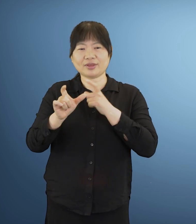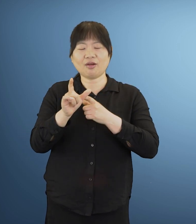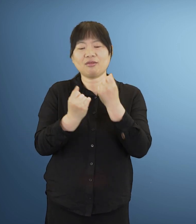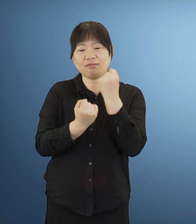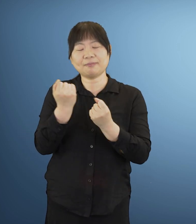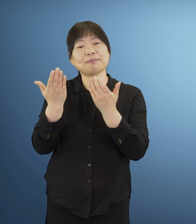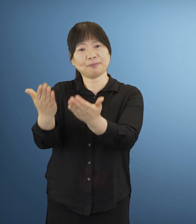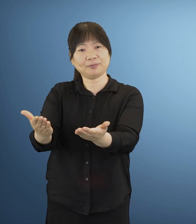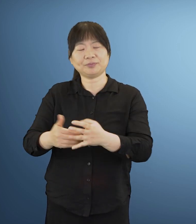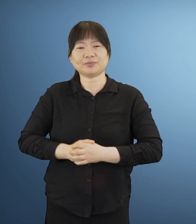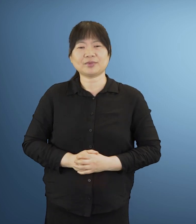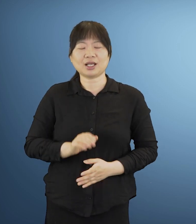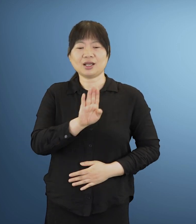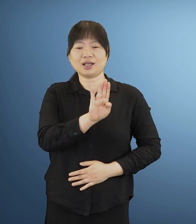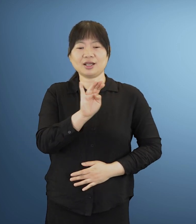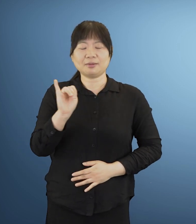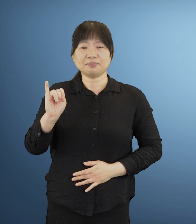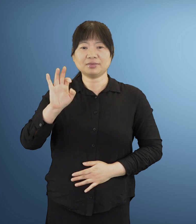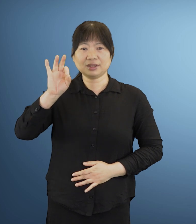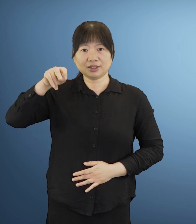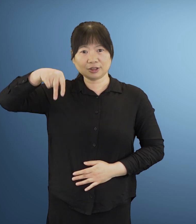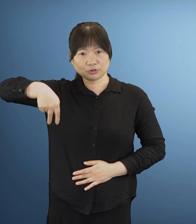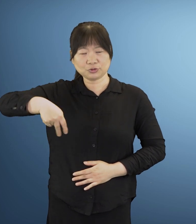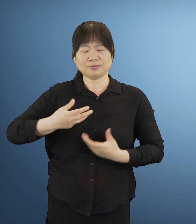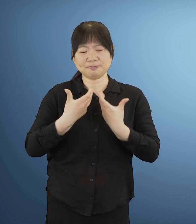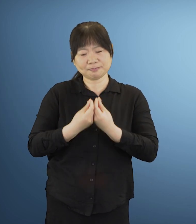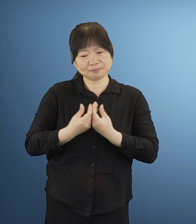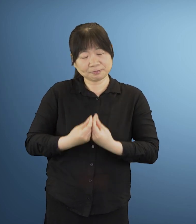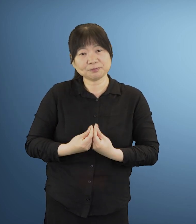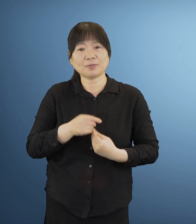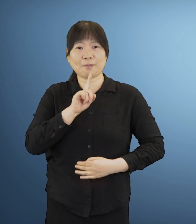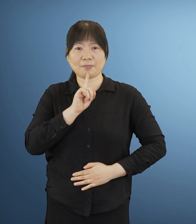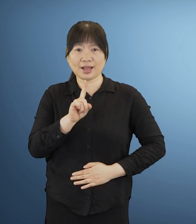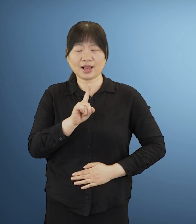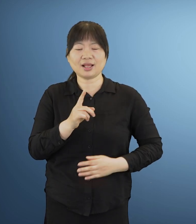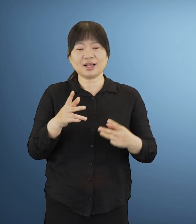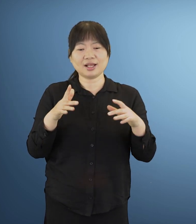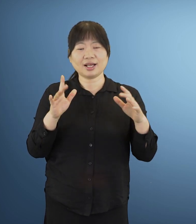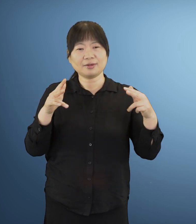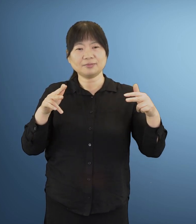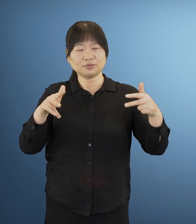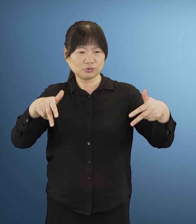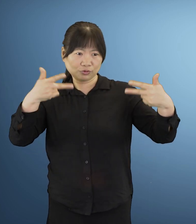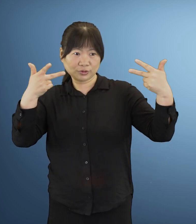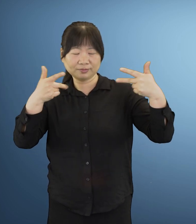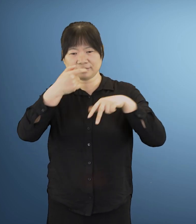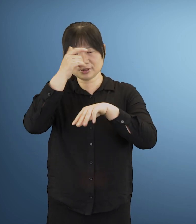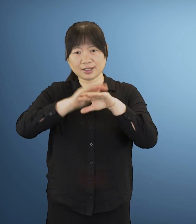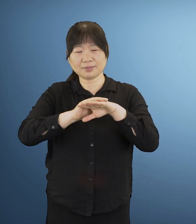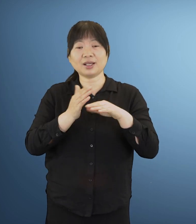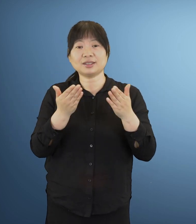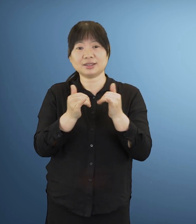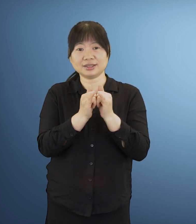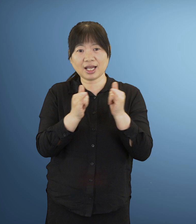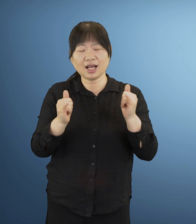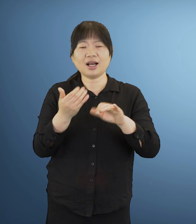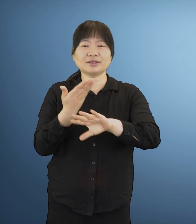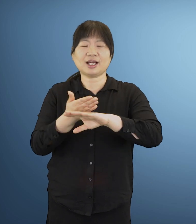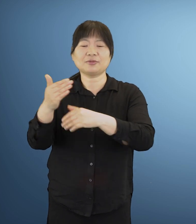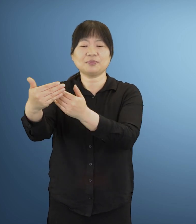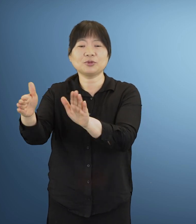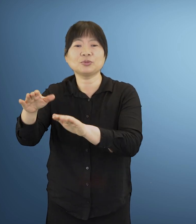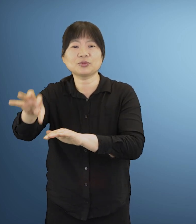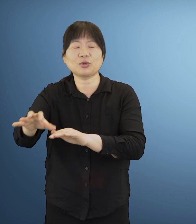말은 한번 같이 우리 온라인으로 예배 드리는 분들도 저 다른 룸에서